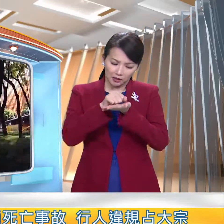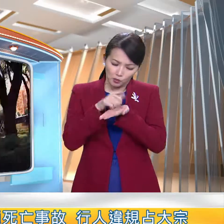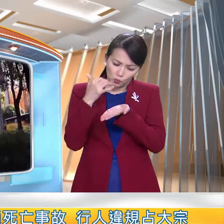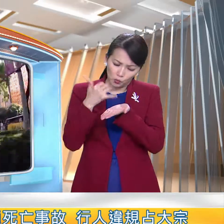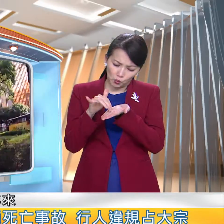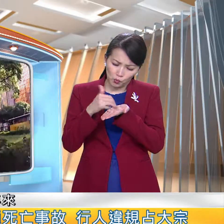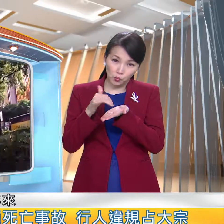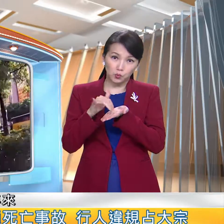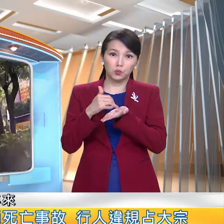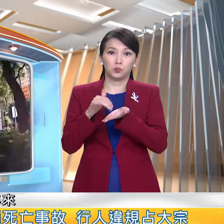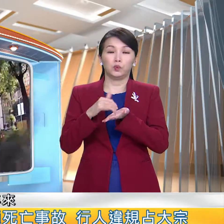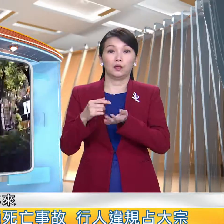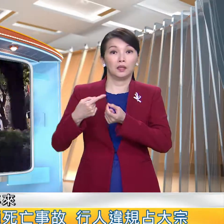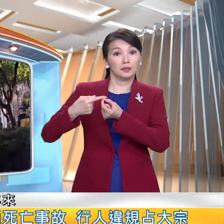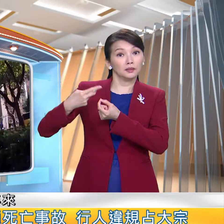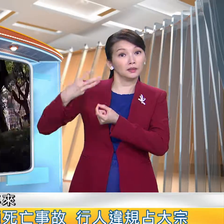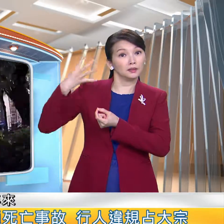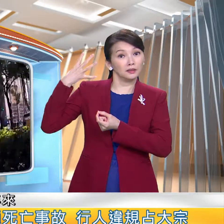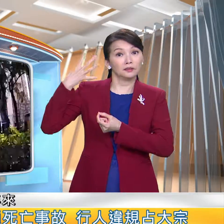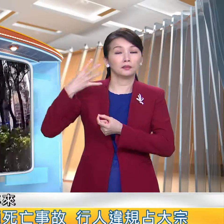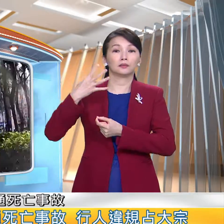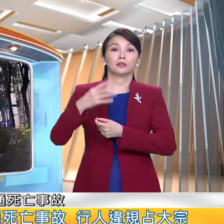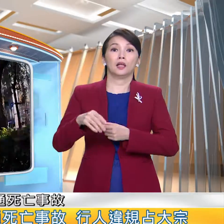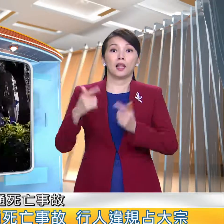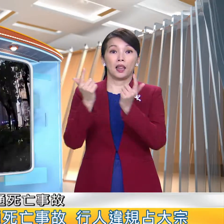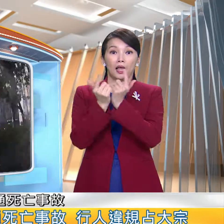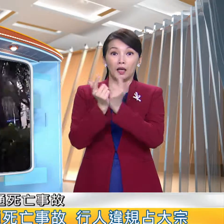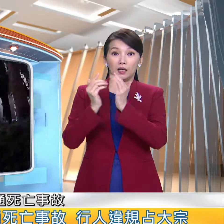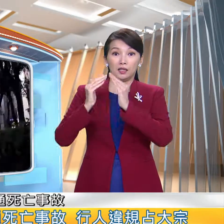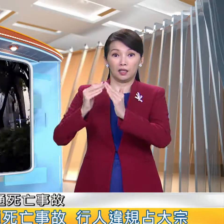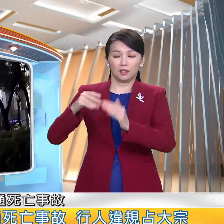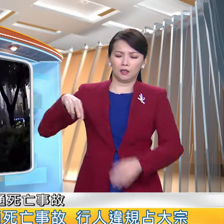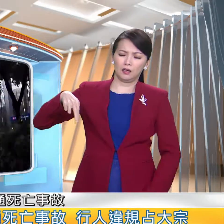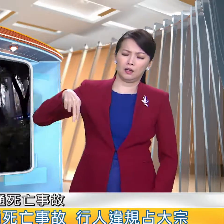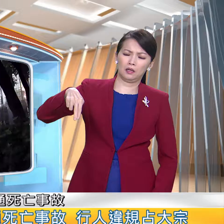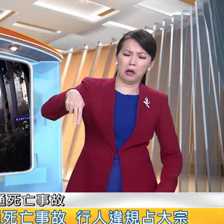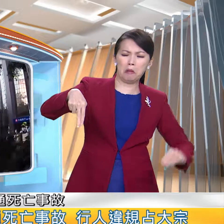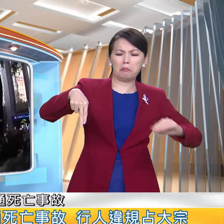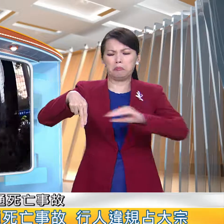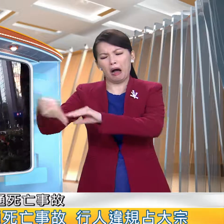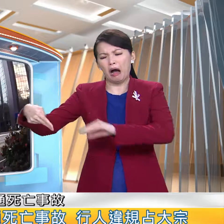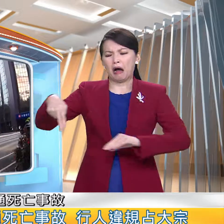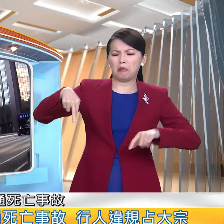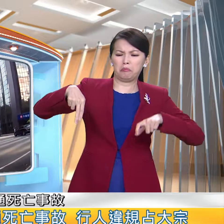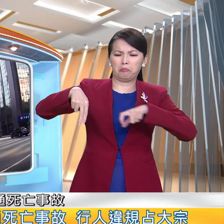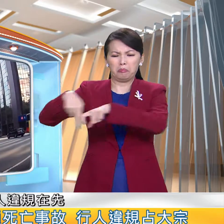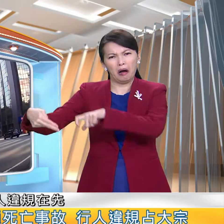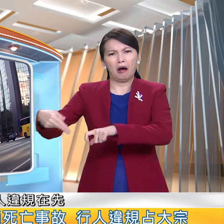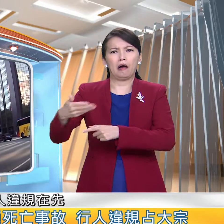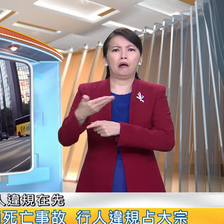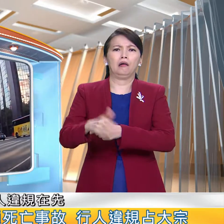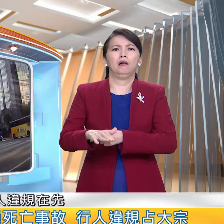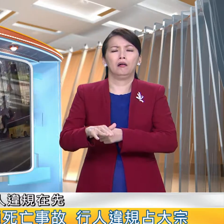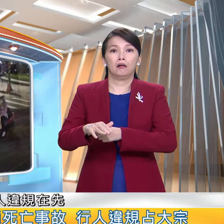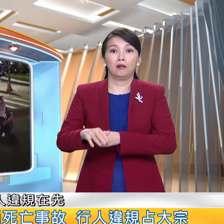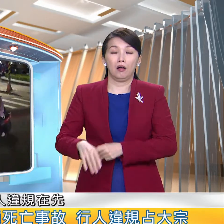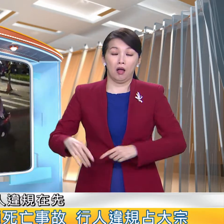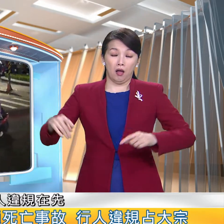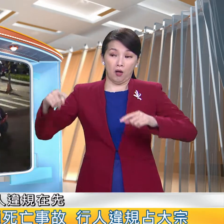根据统计，近四年来，台北市行人交通死亡事故，大部分都是行人